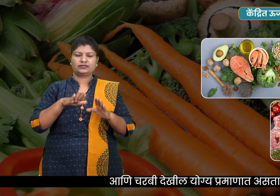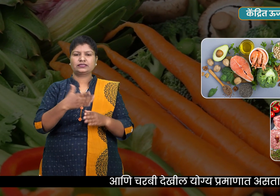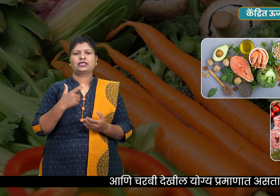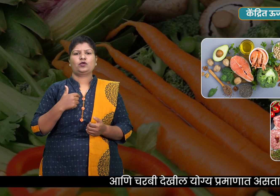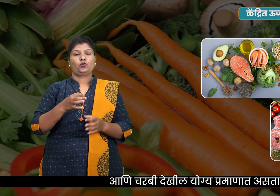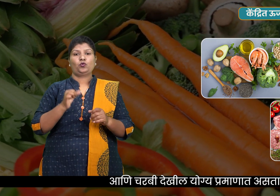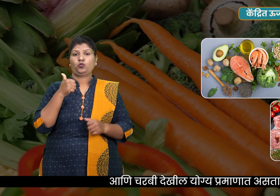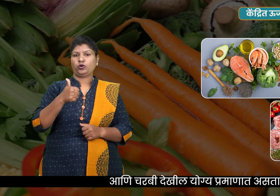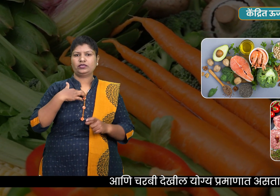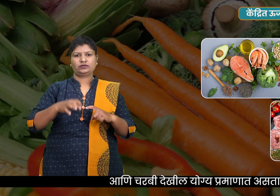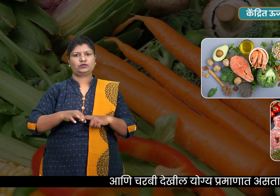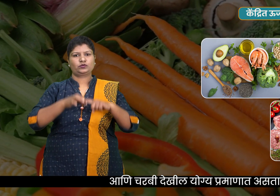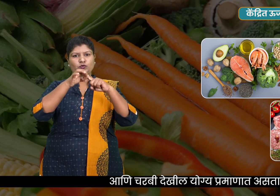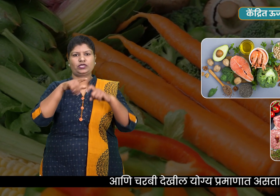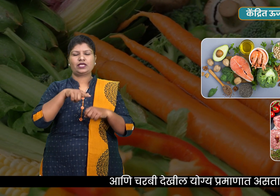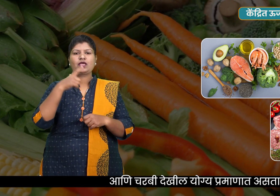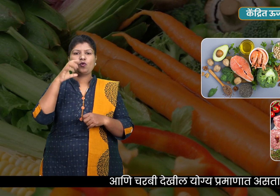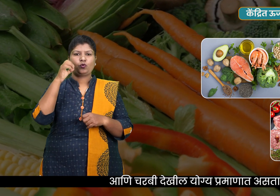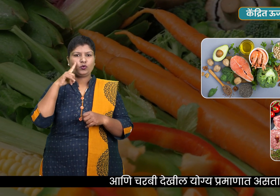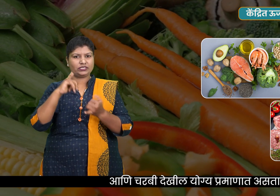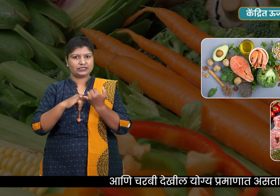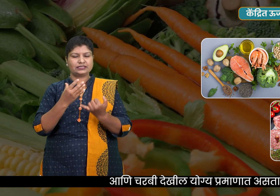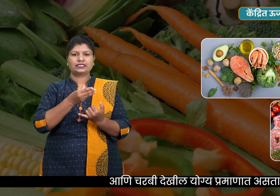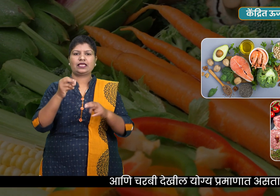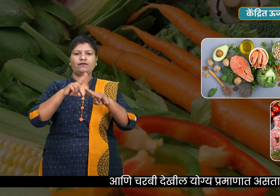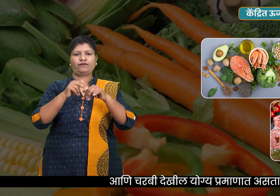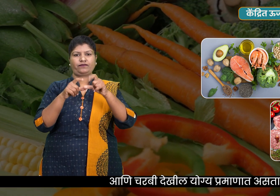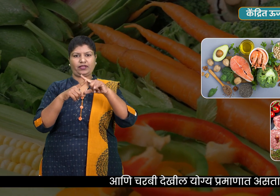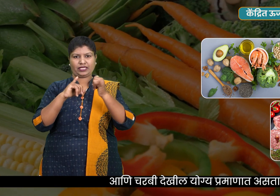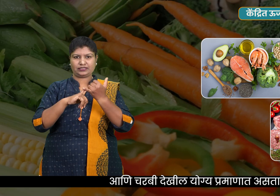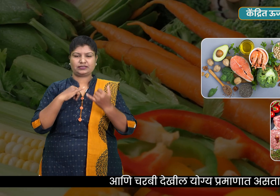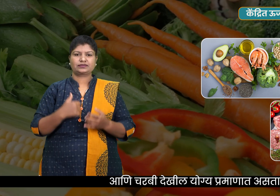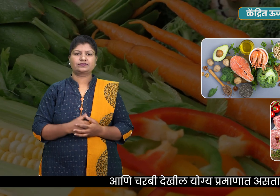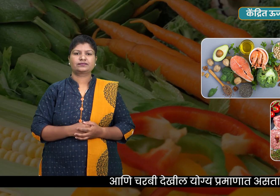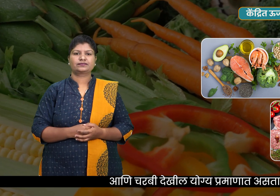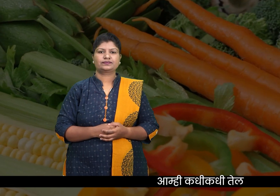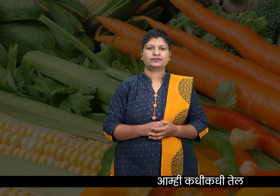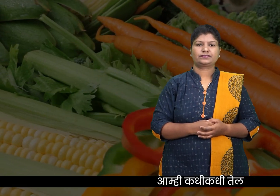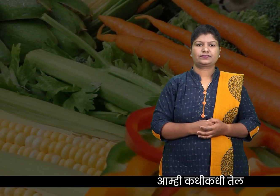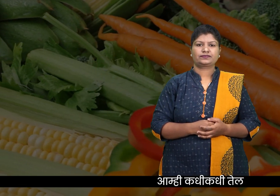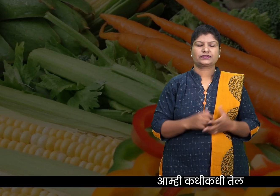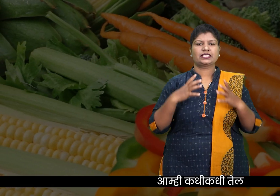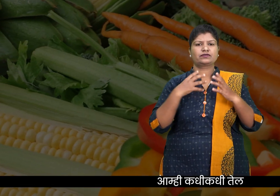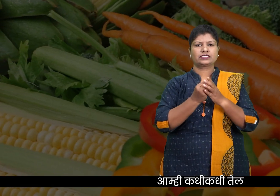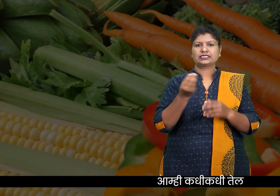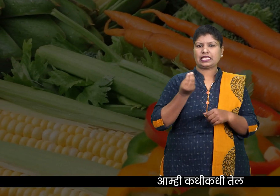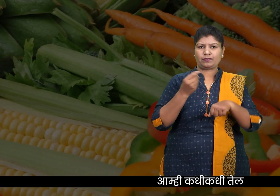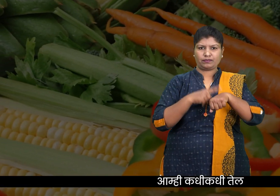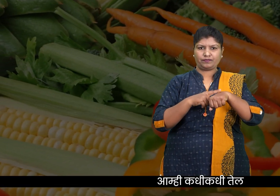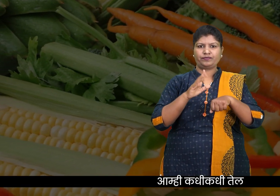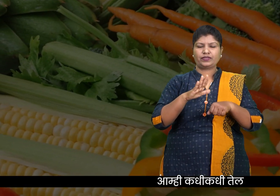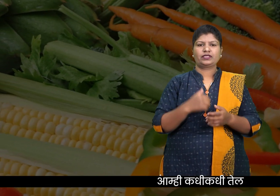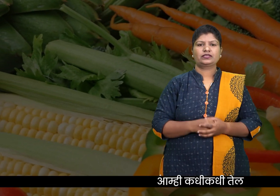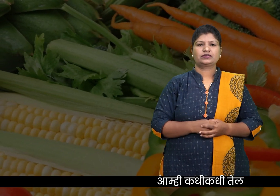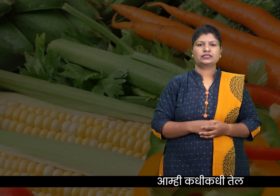आणि चरबी देखील योग्य प्रमाणात असतात. आम्ही कधी-कधी तेल